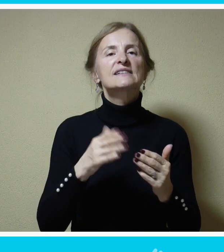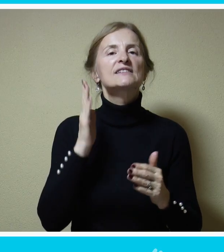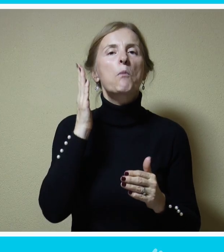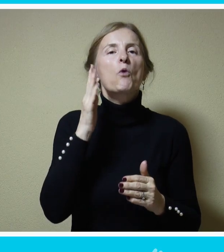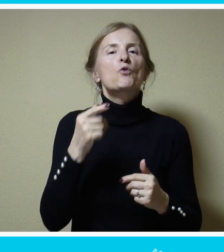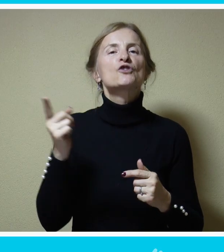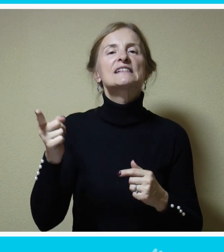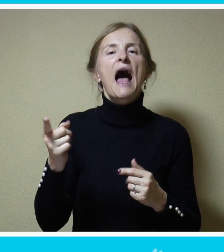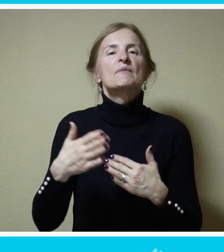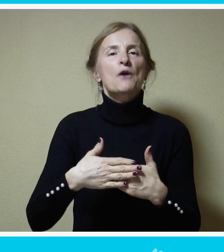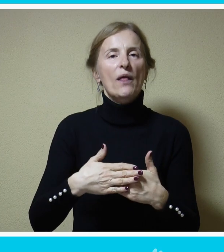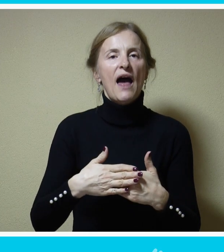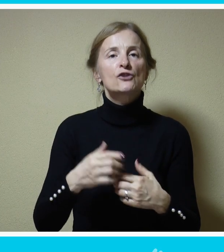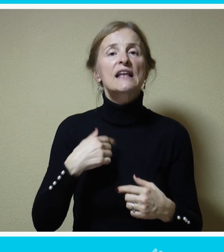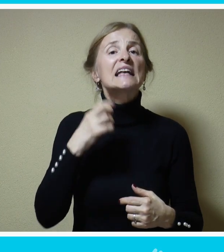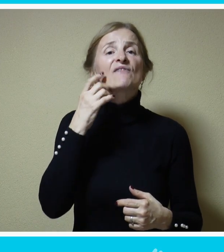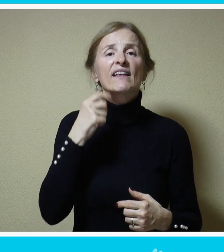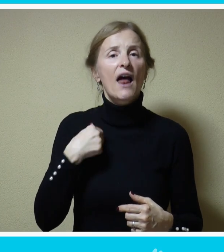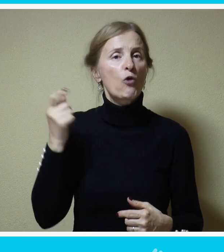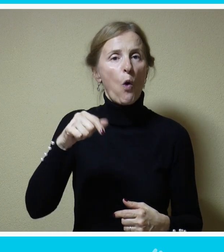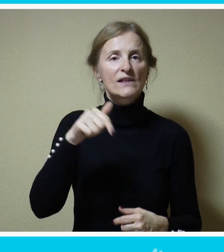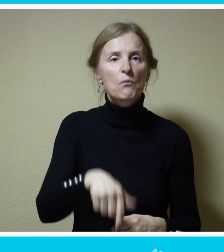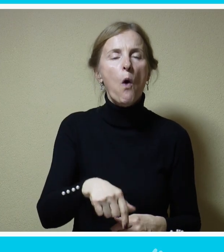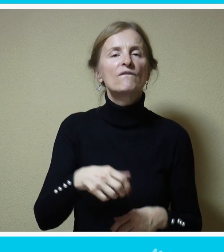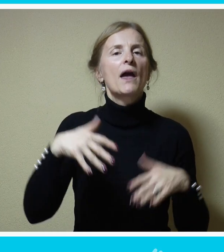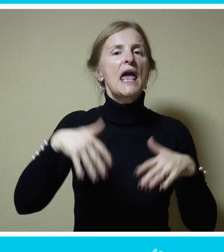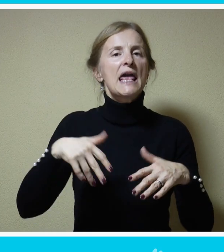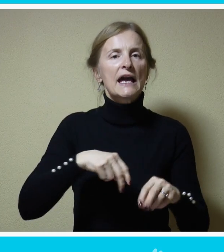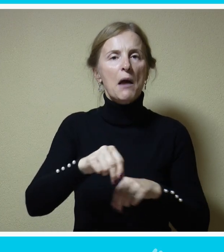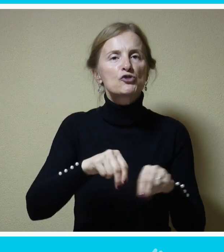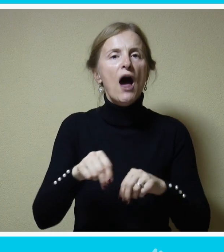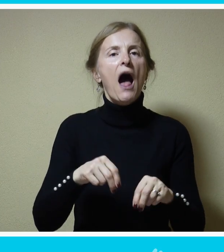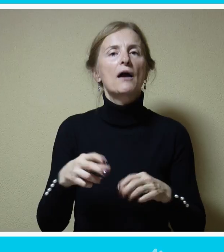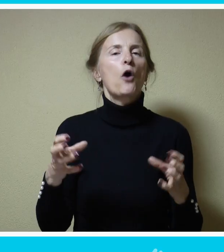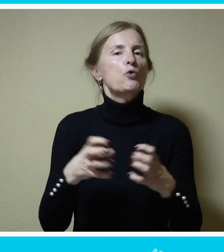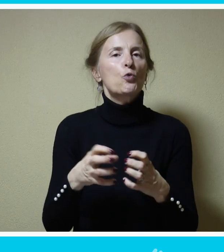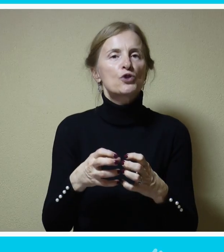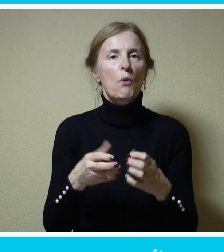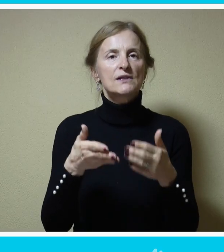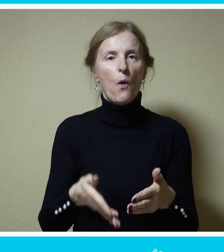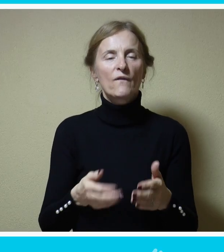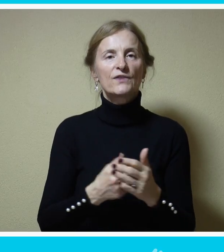i solidarnosti. Svaki dan sam skoro ovdje, igramo šaha, tako družimo se.